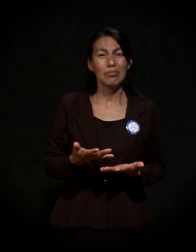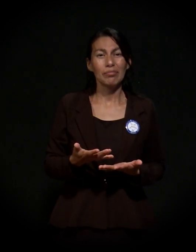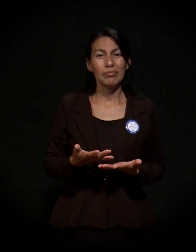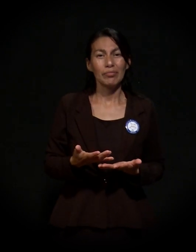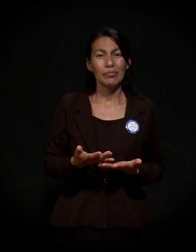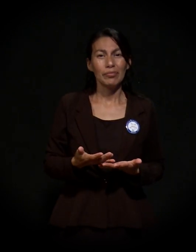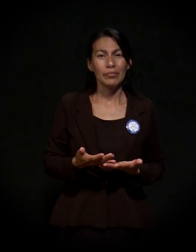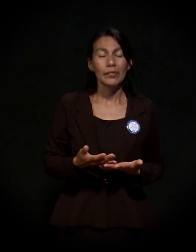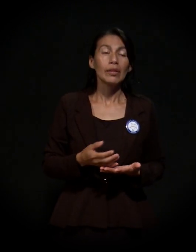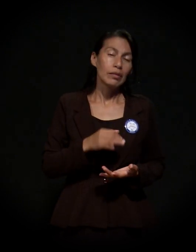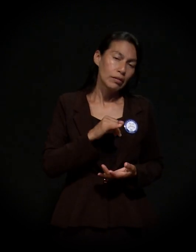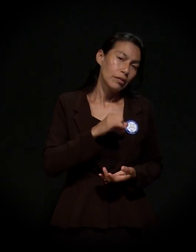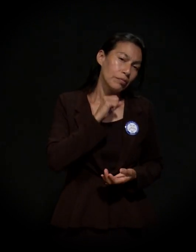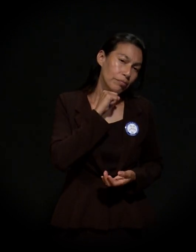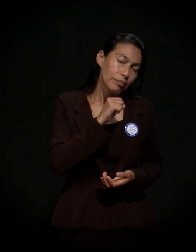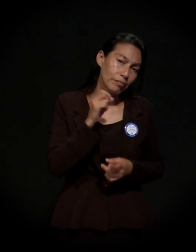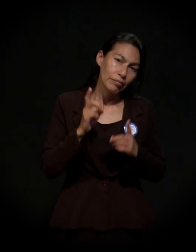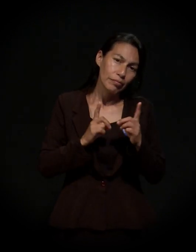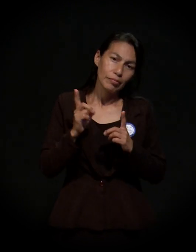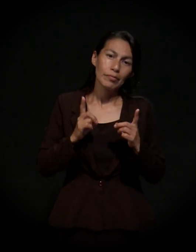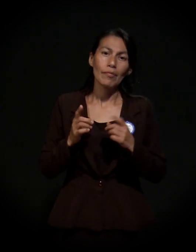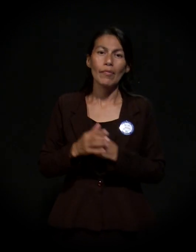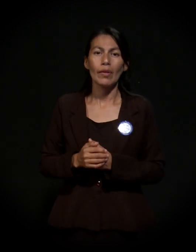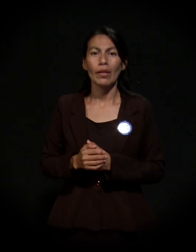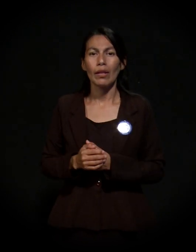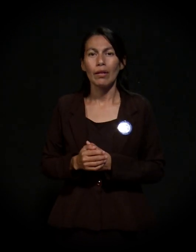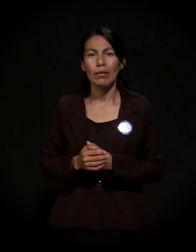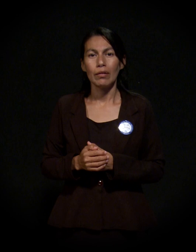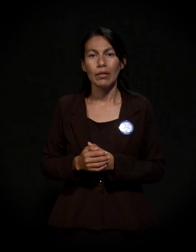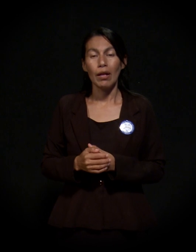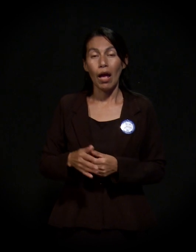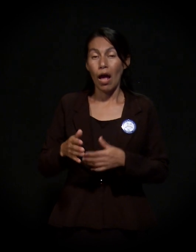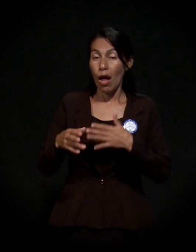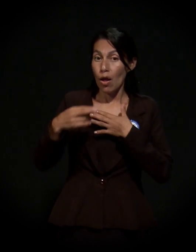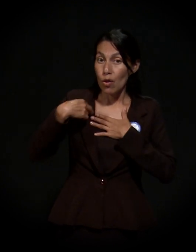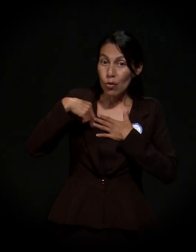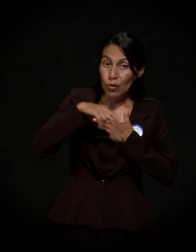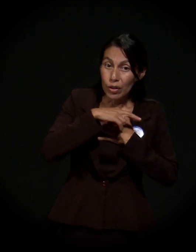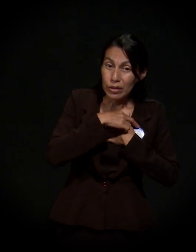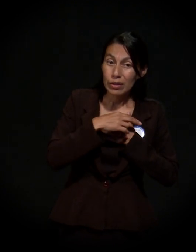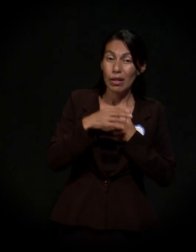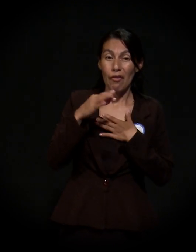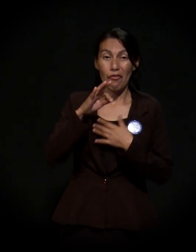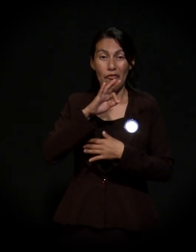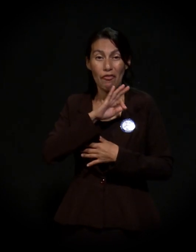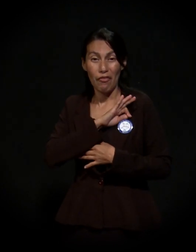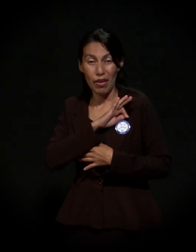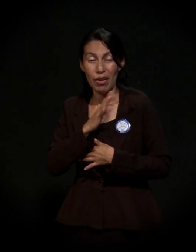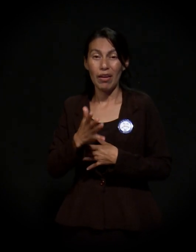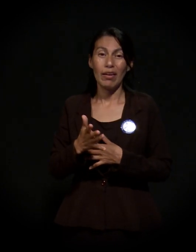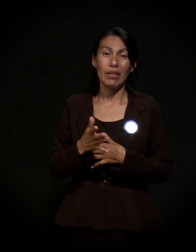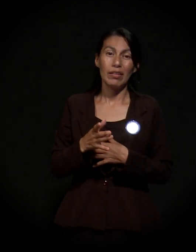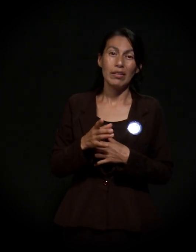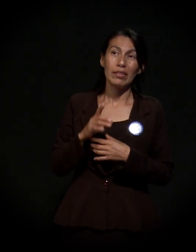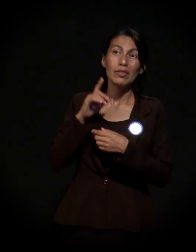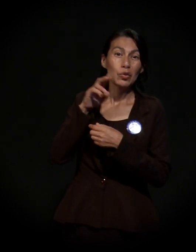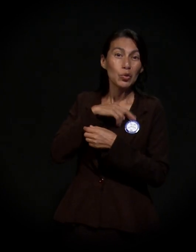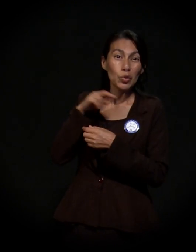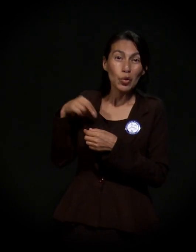duda. En el que solamente nuestra fe, nuestra dependencia está en el